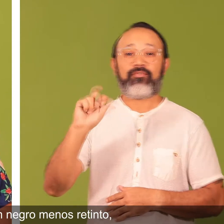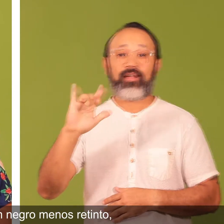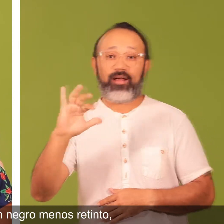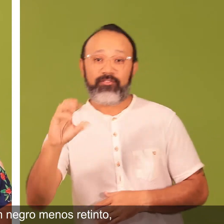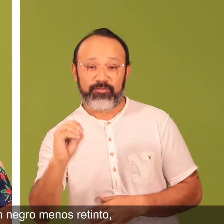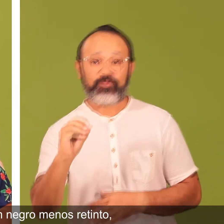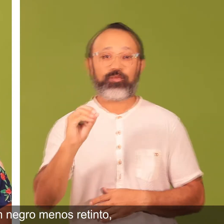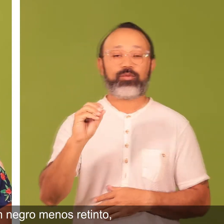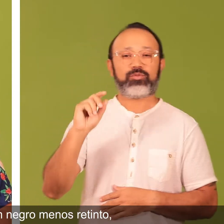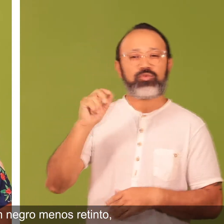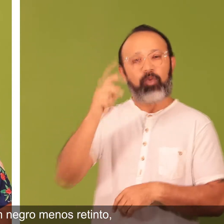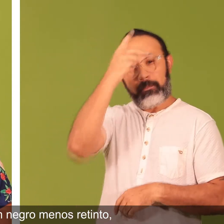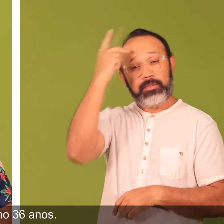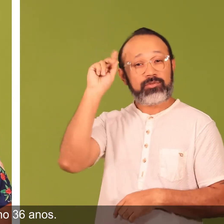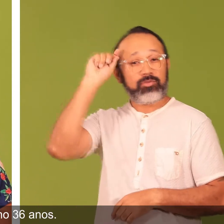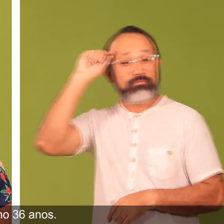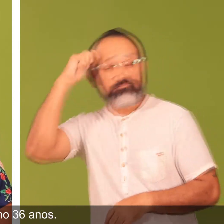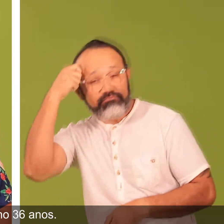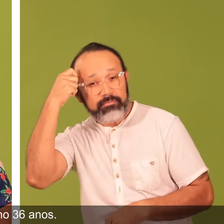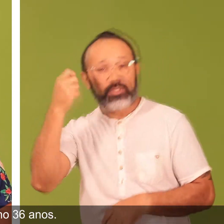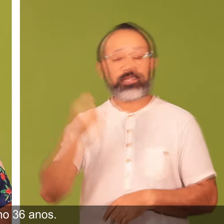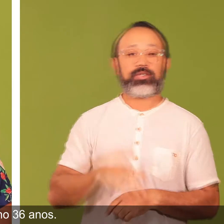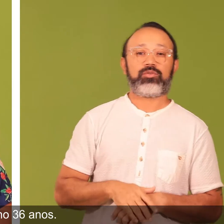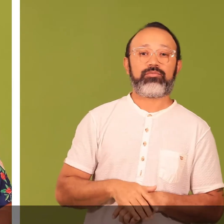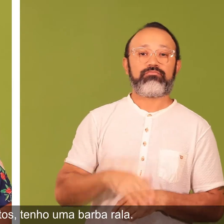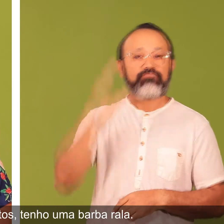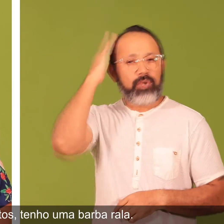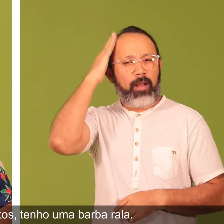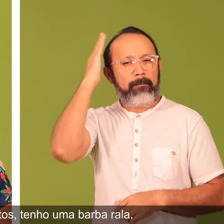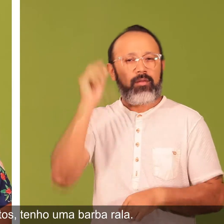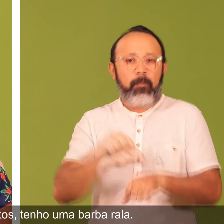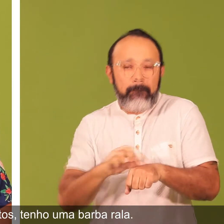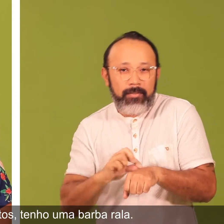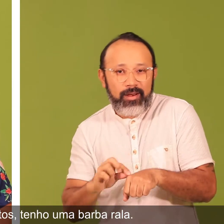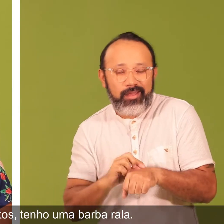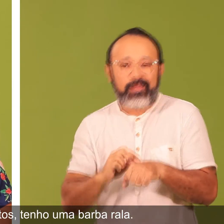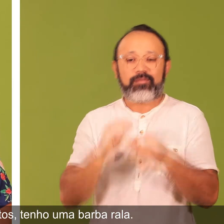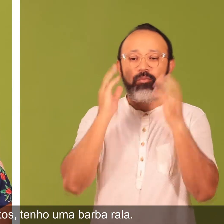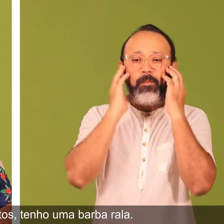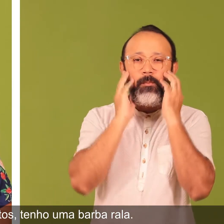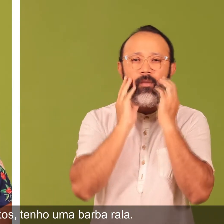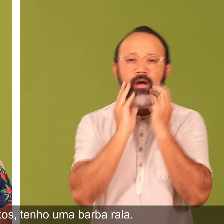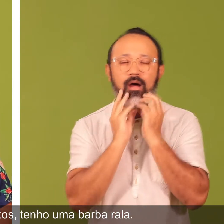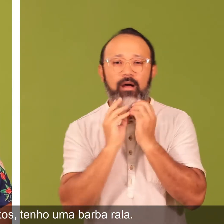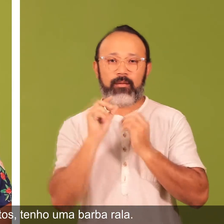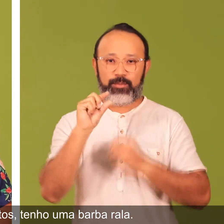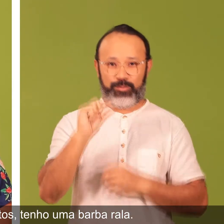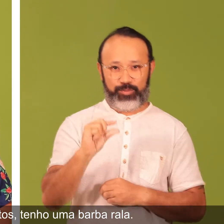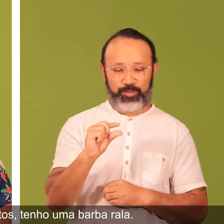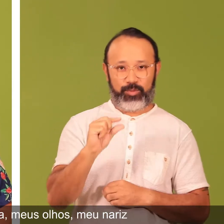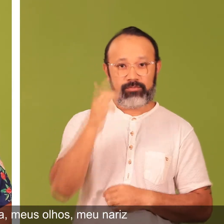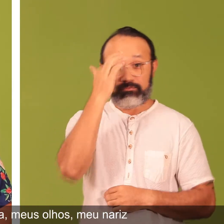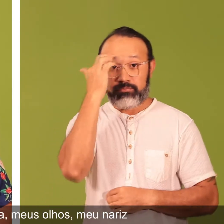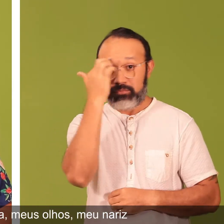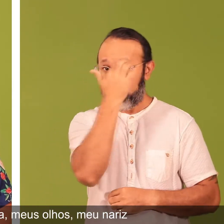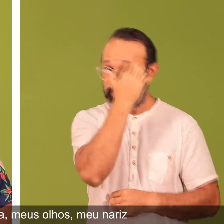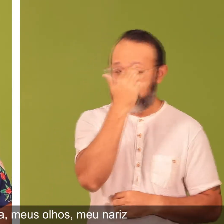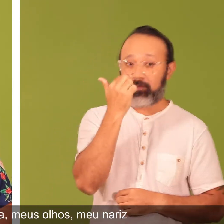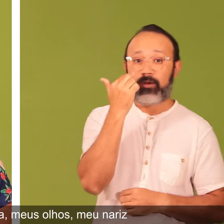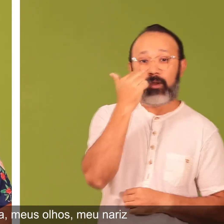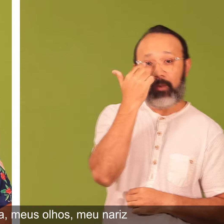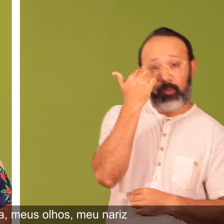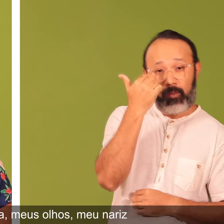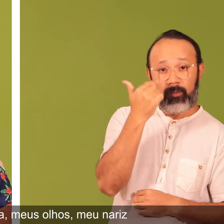Eu sou um homem negro - retinto tem 36 anos tem o cabelos pretos tem uma barba rala minha